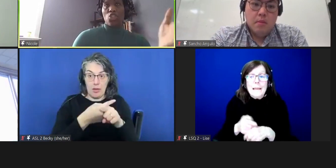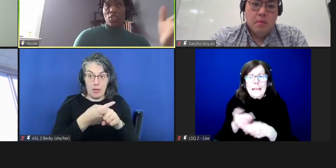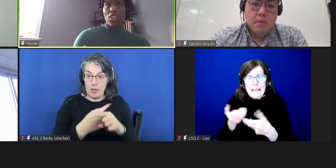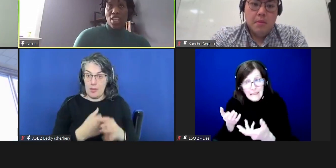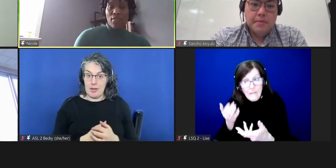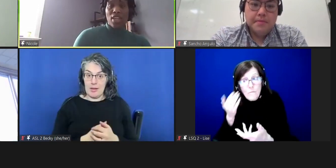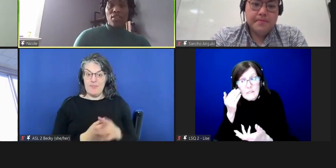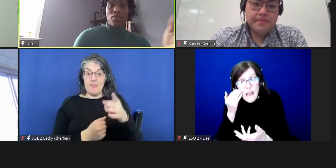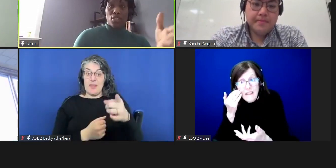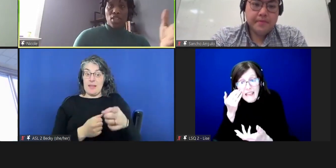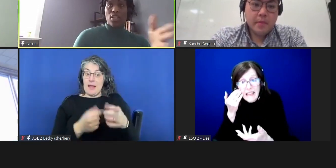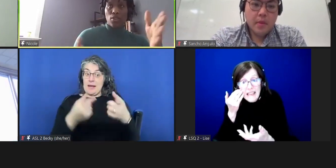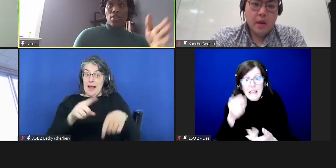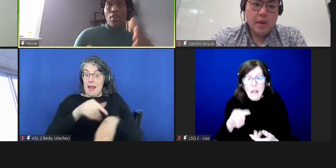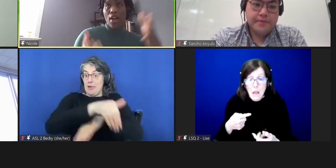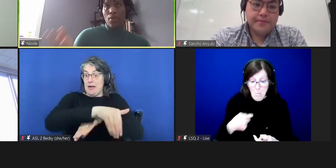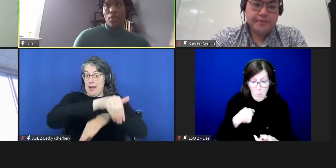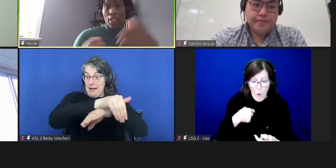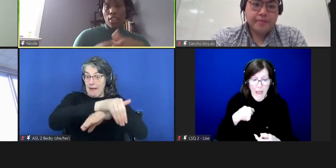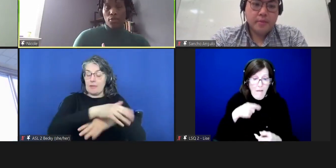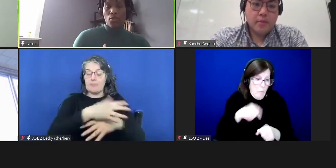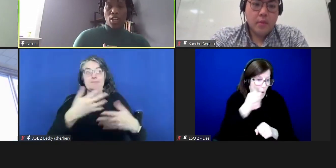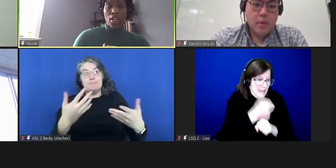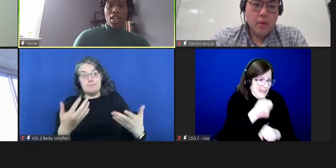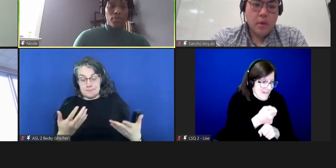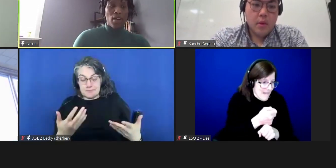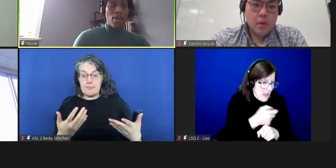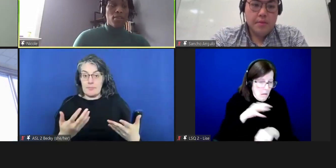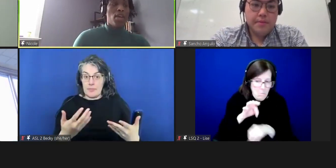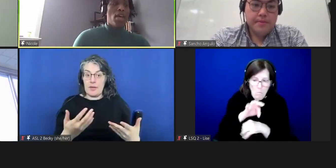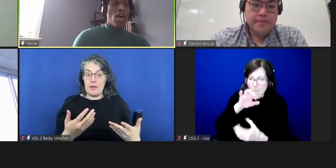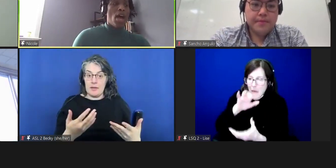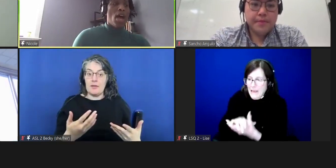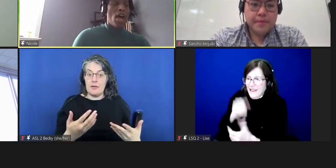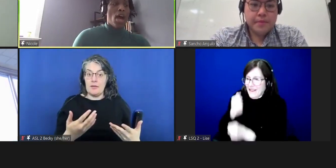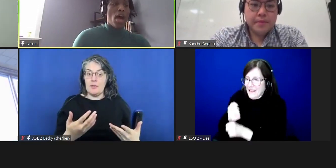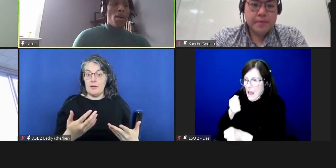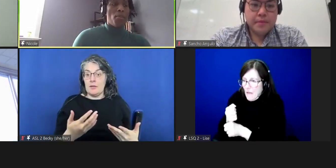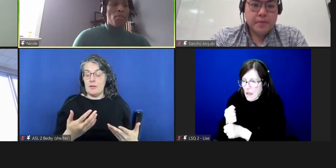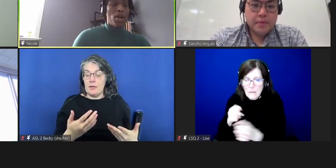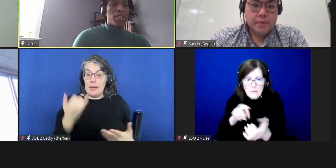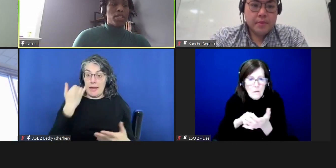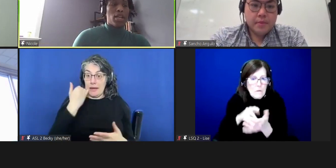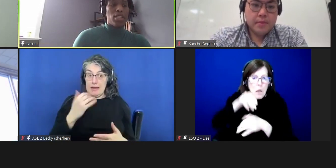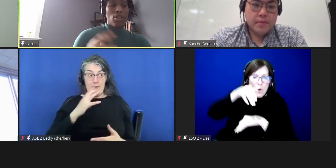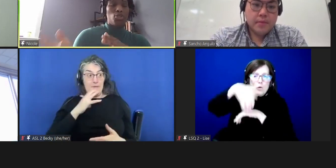moi, je dois travailler, mon mari aussi, et c'était le soir.